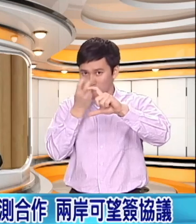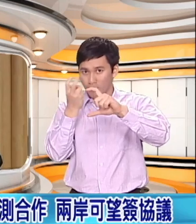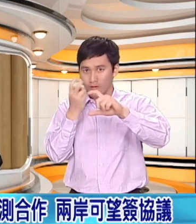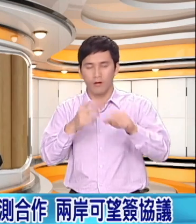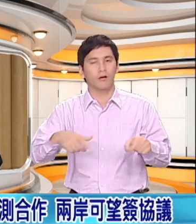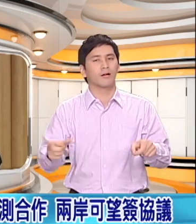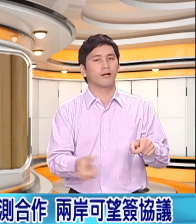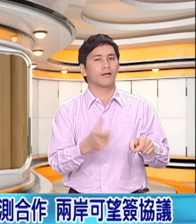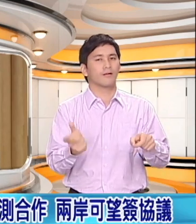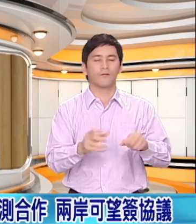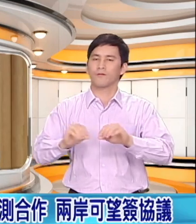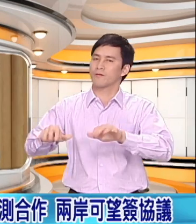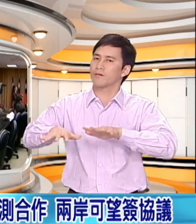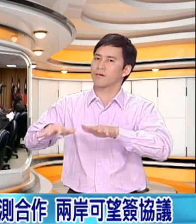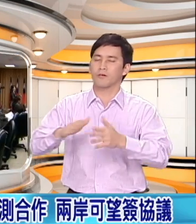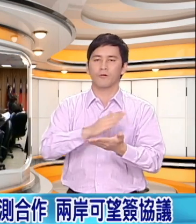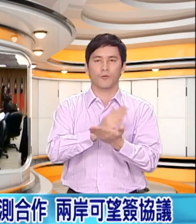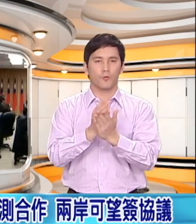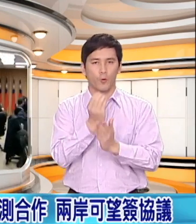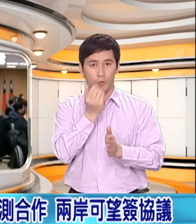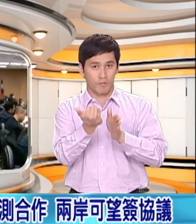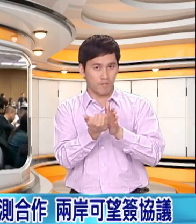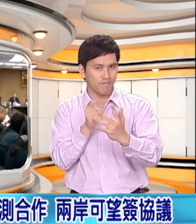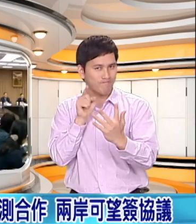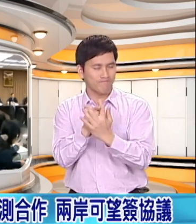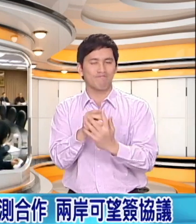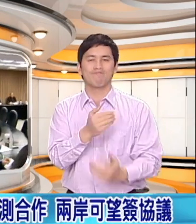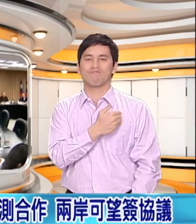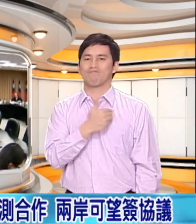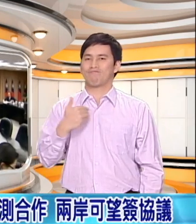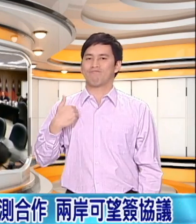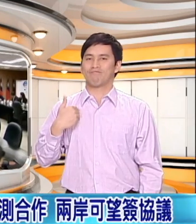国的相关资料，提升灾害预报的准确度。